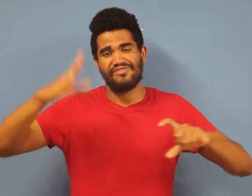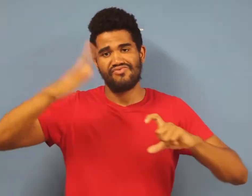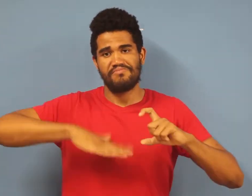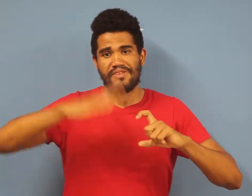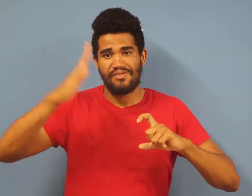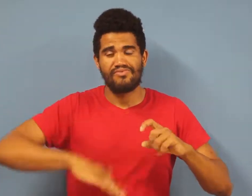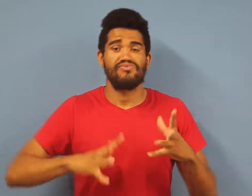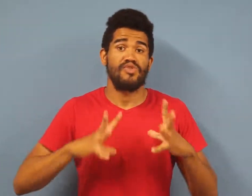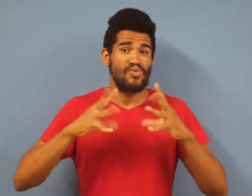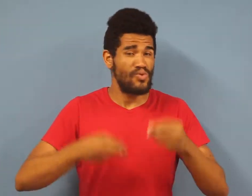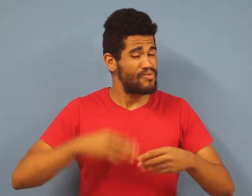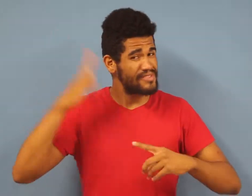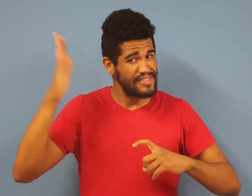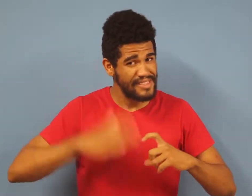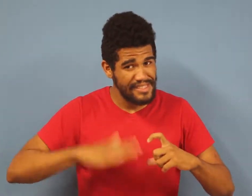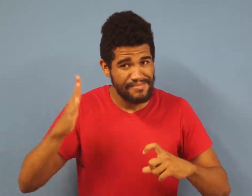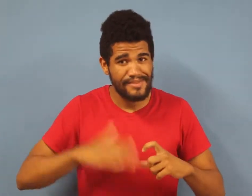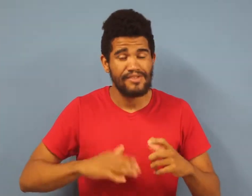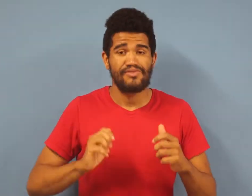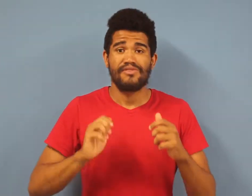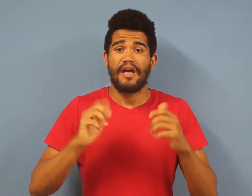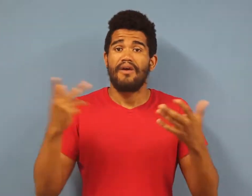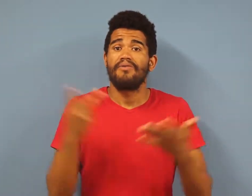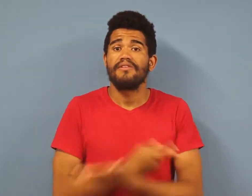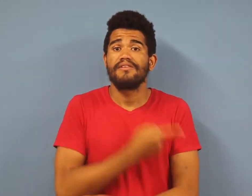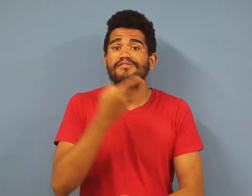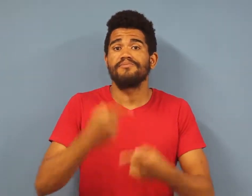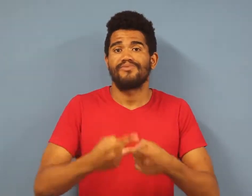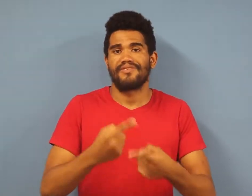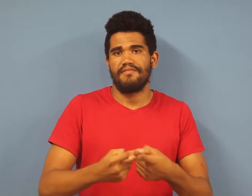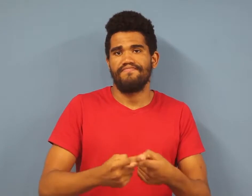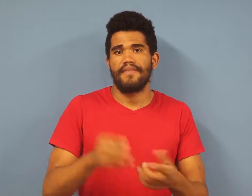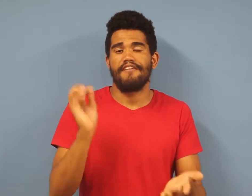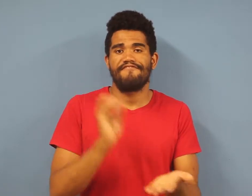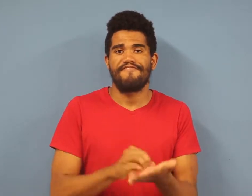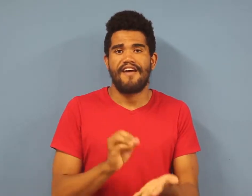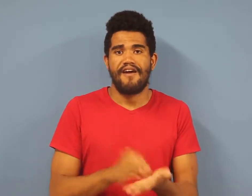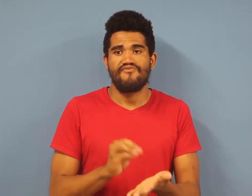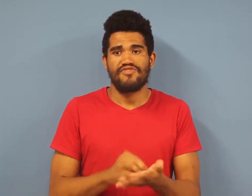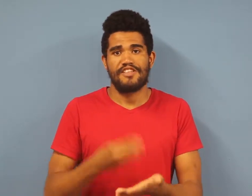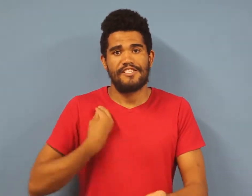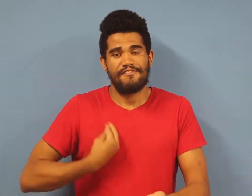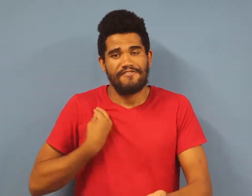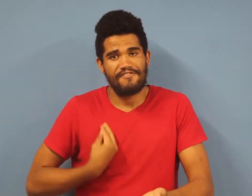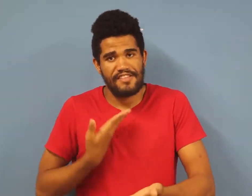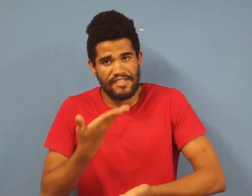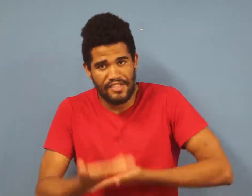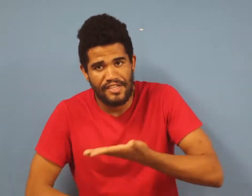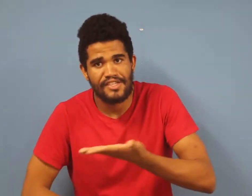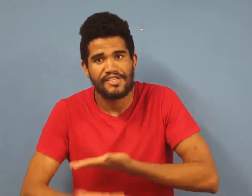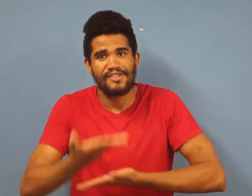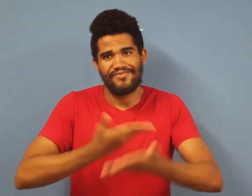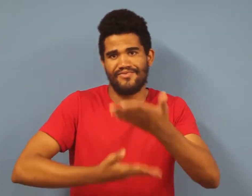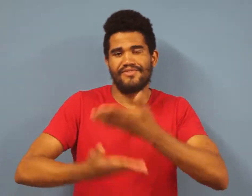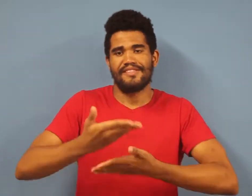crenças, no entanto, podem ser decorrentes da falta de convívio social deste público que até pouco tempo atrás